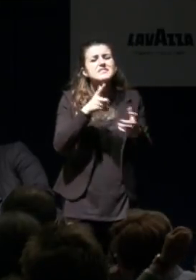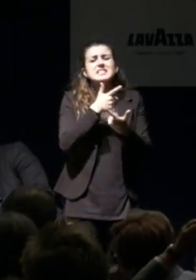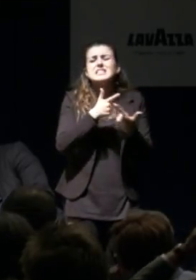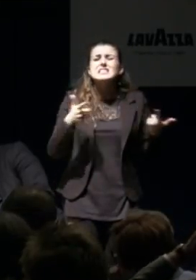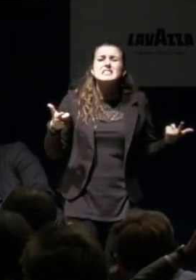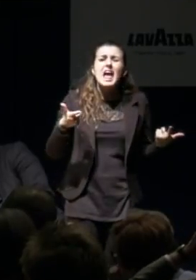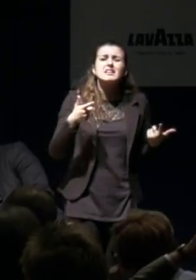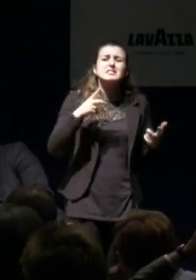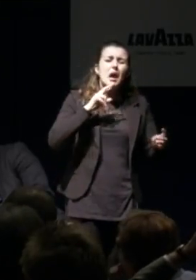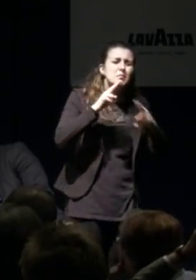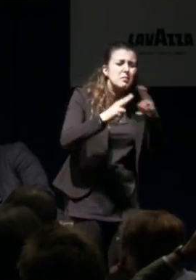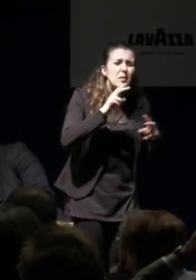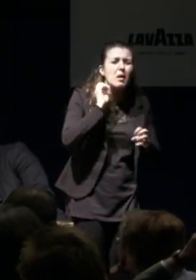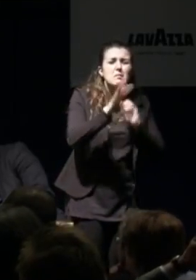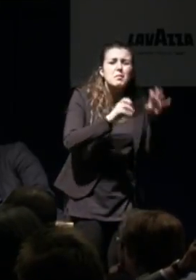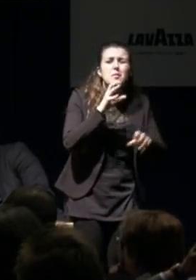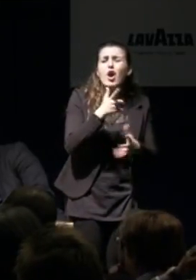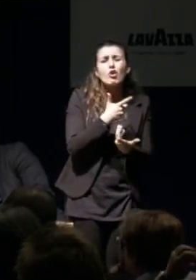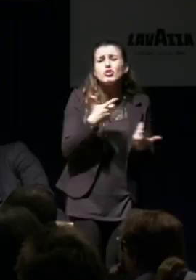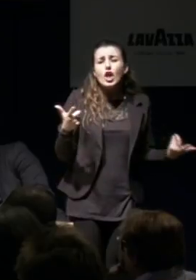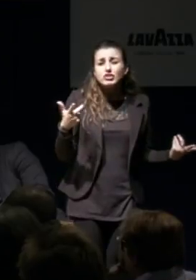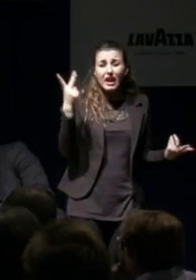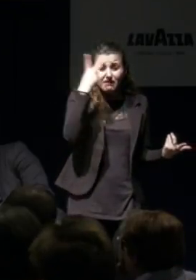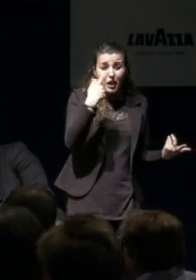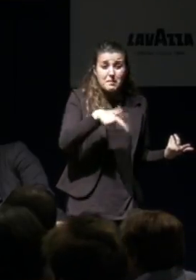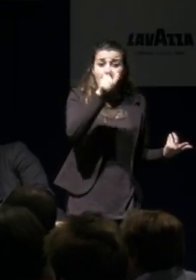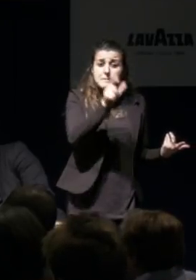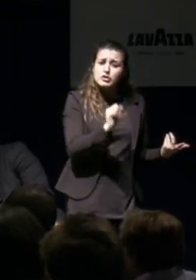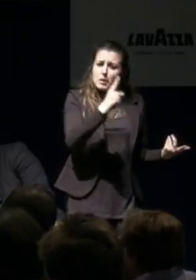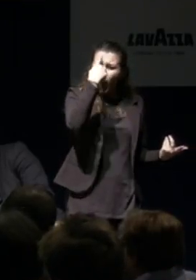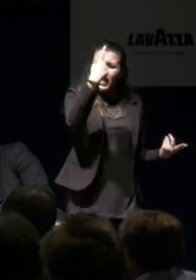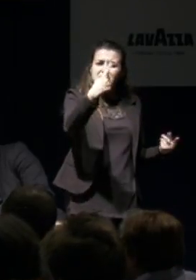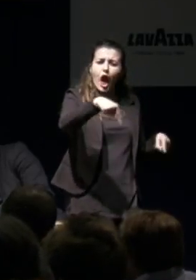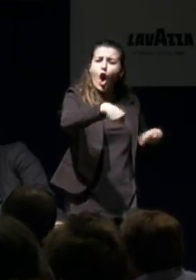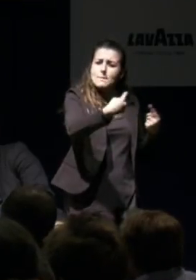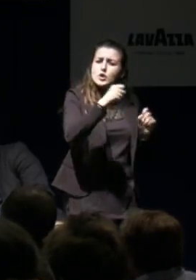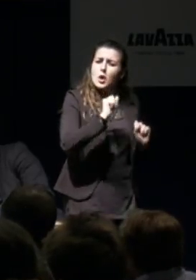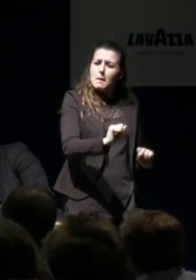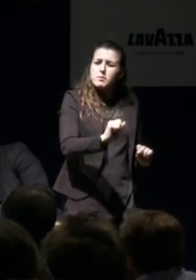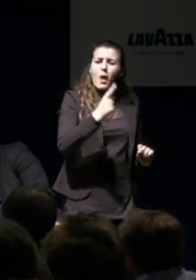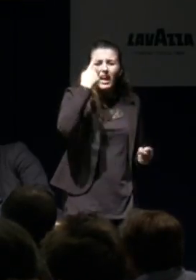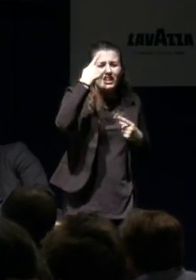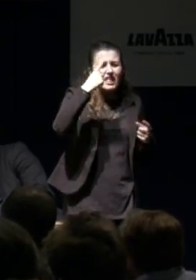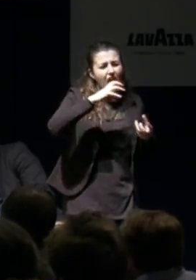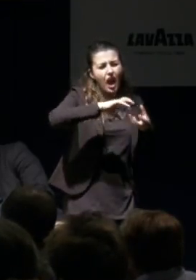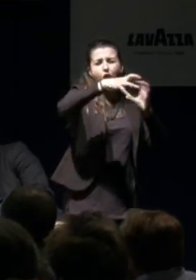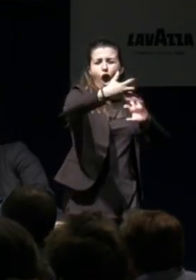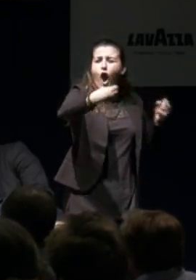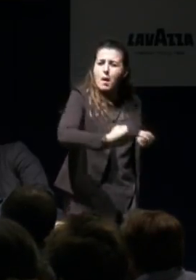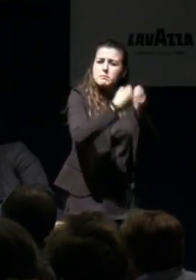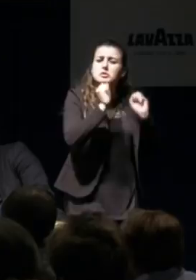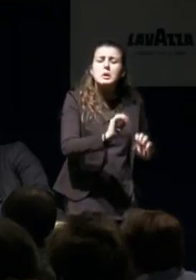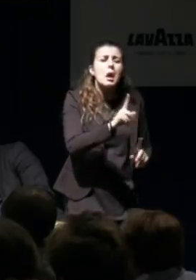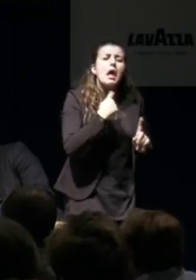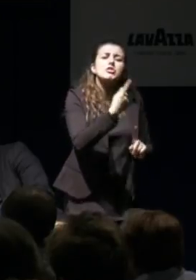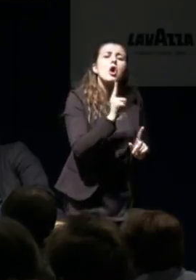confronti della persona che aveva di fronte anche se questa persona aveva idee politicamente opposte alle sue diverse totalmente diverse